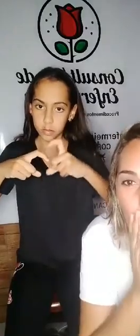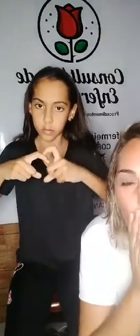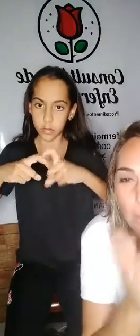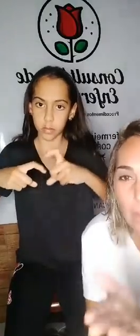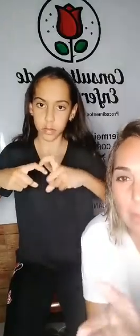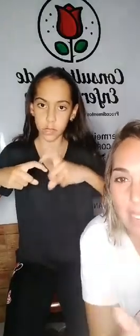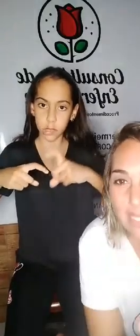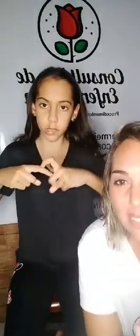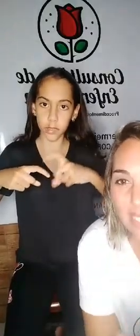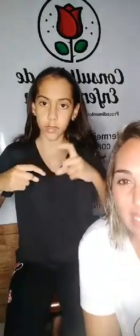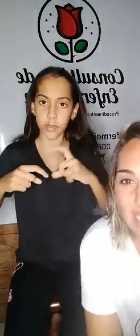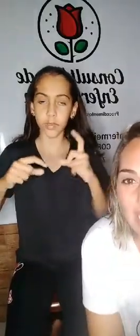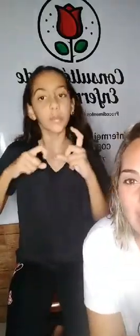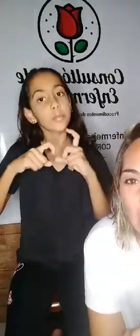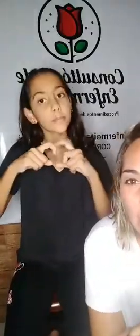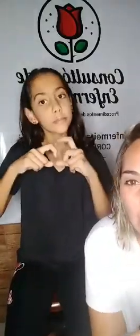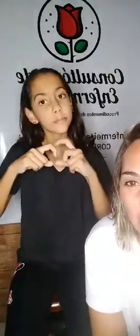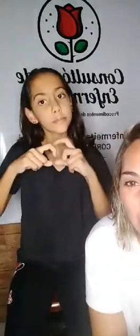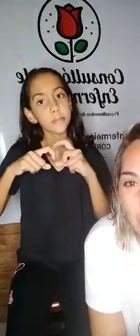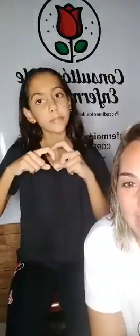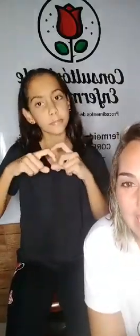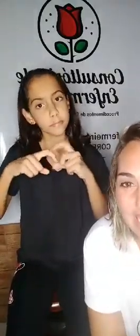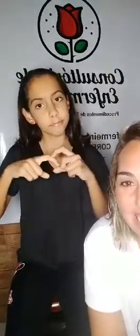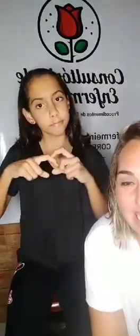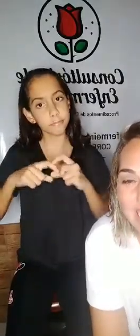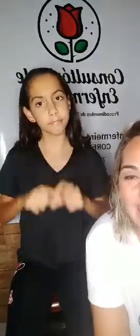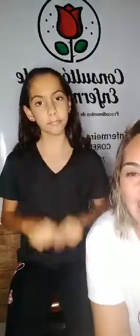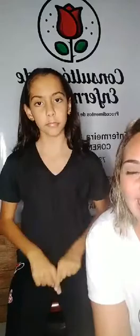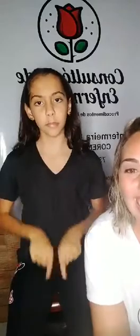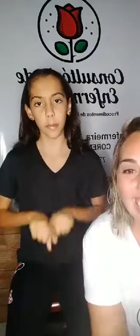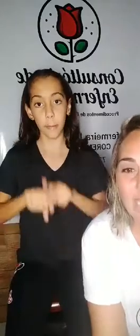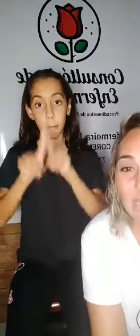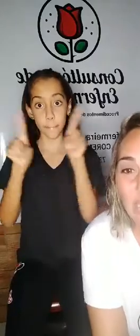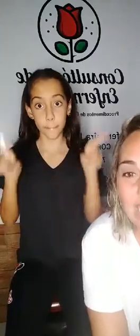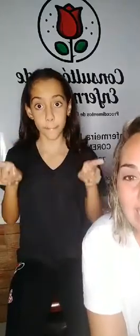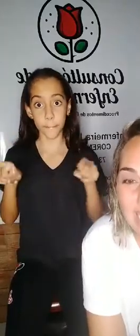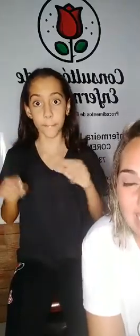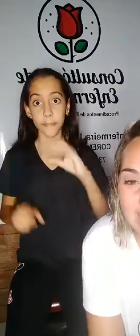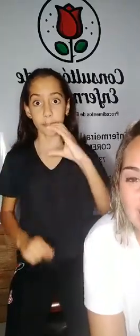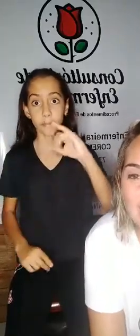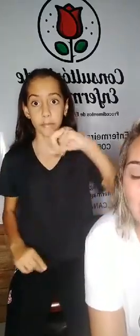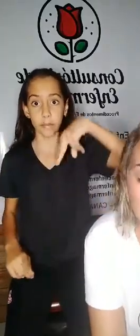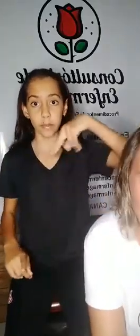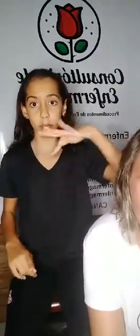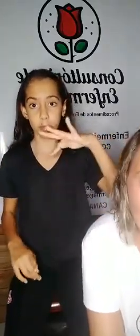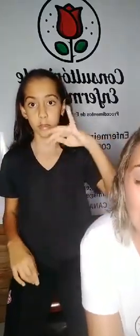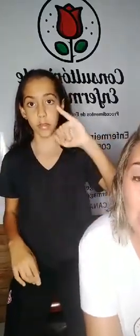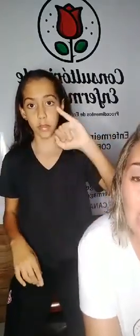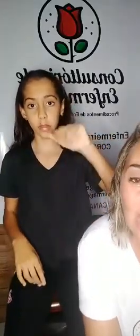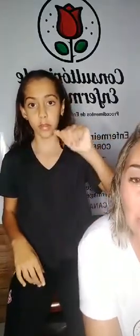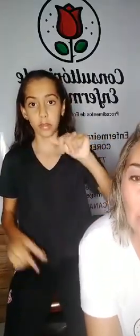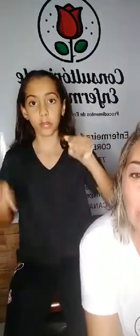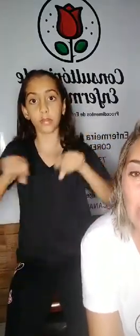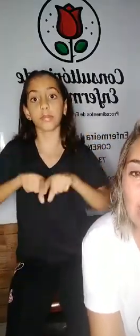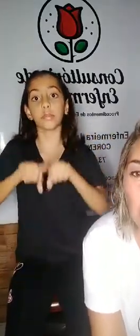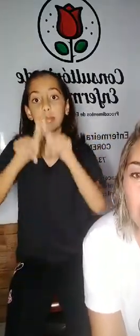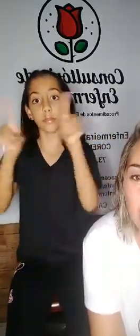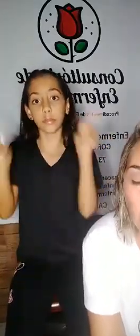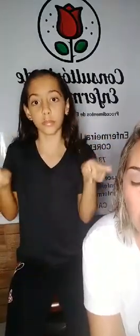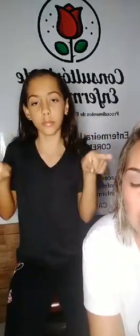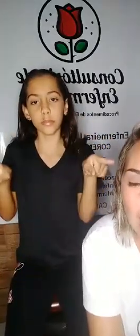pessoa. Um abraço, dona Rosélia, boa noite. Doutora Cíntia, que é ginecologista